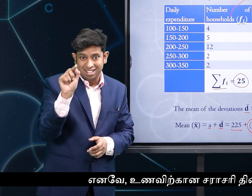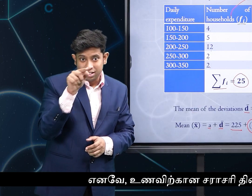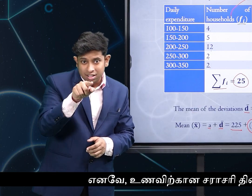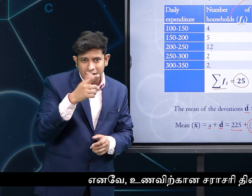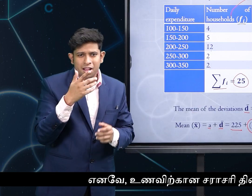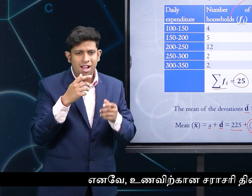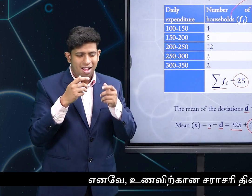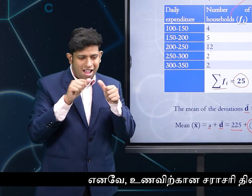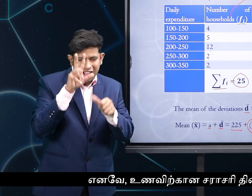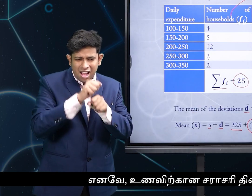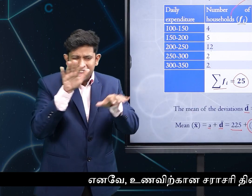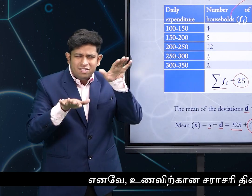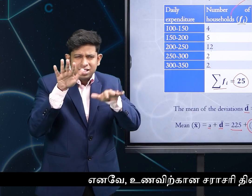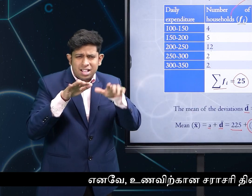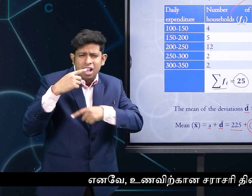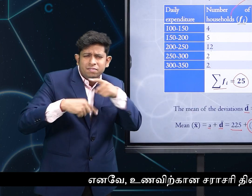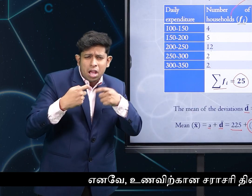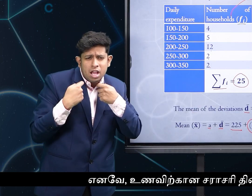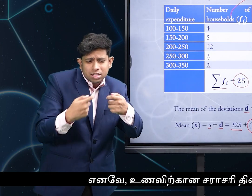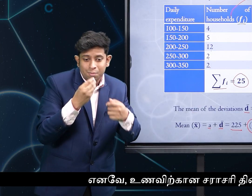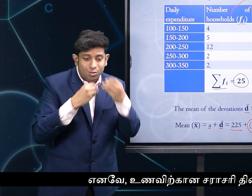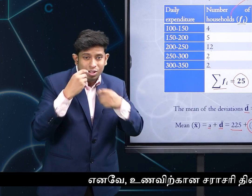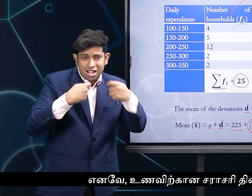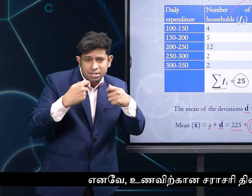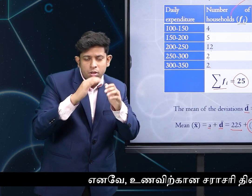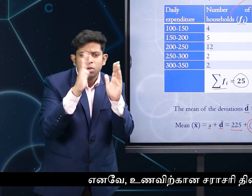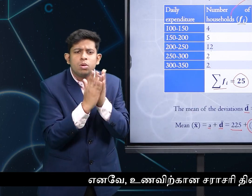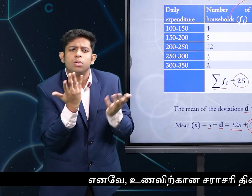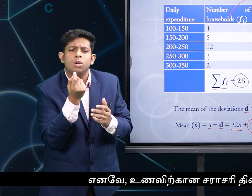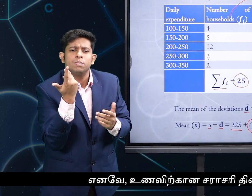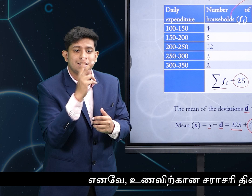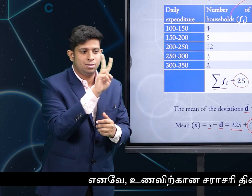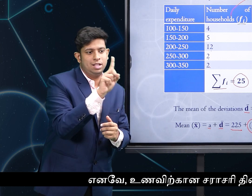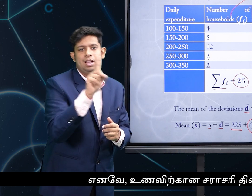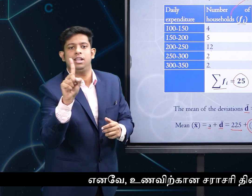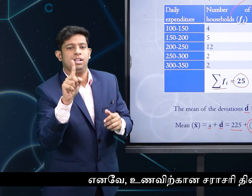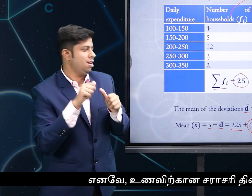எனவே உணவிற்கான சராசரி தினசரி செலவு 211 ஆகும்.